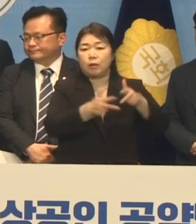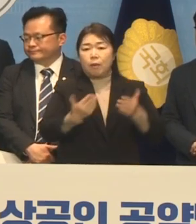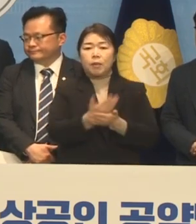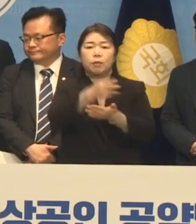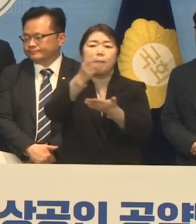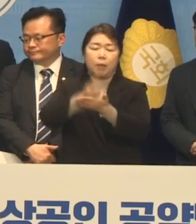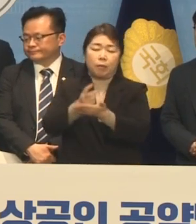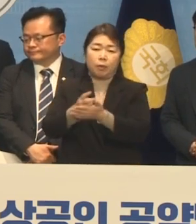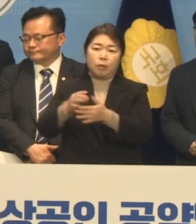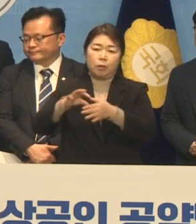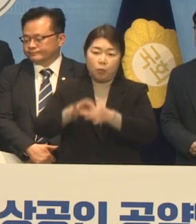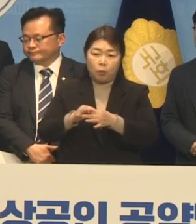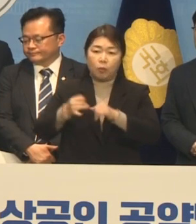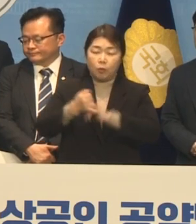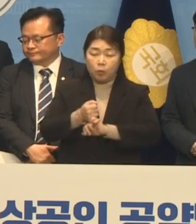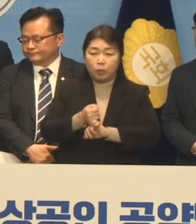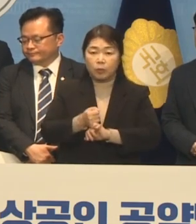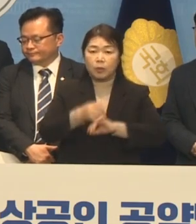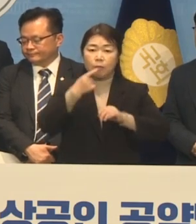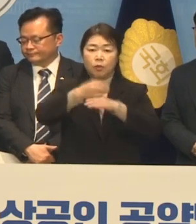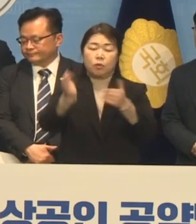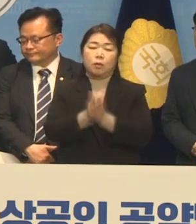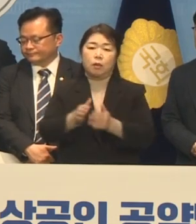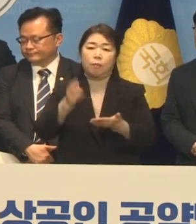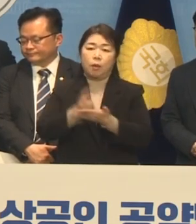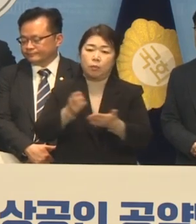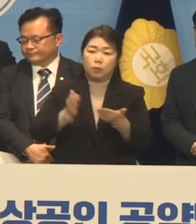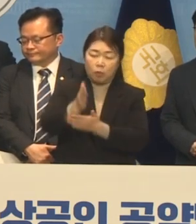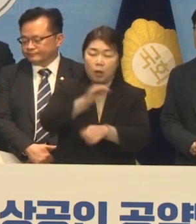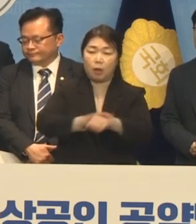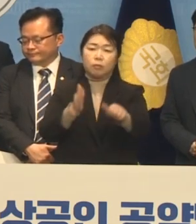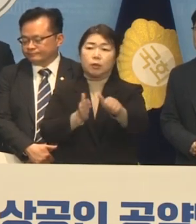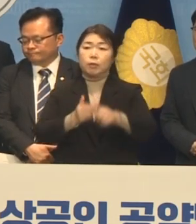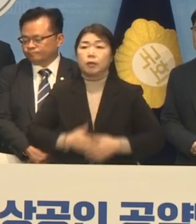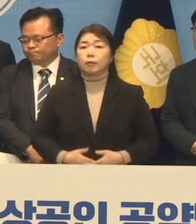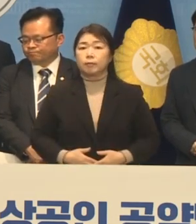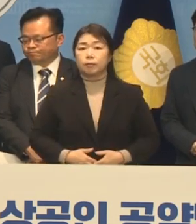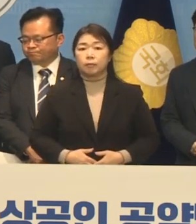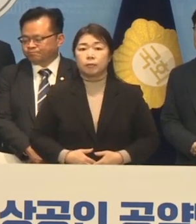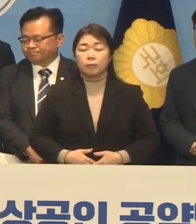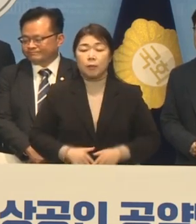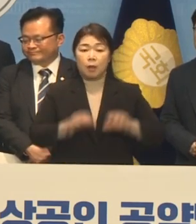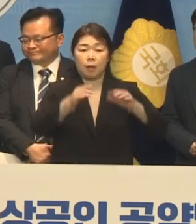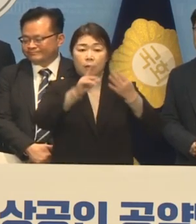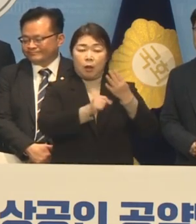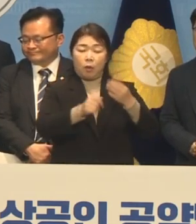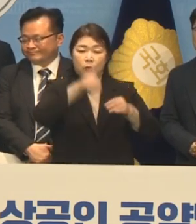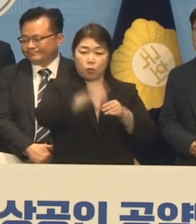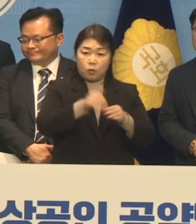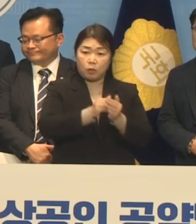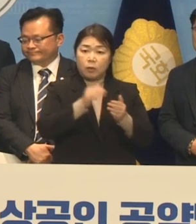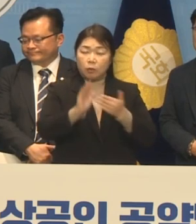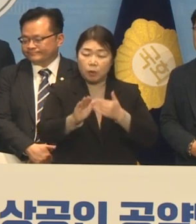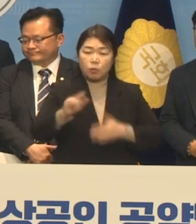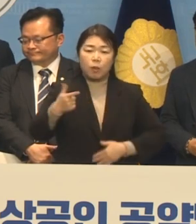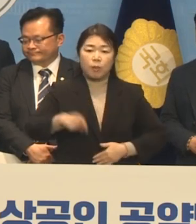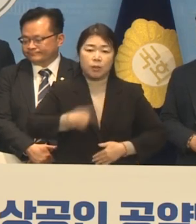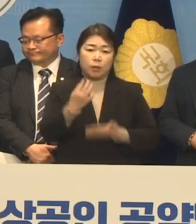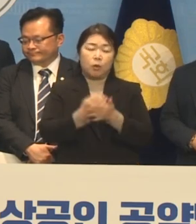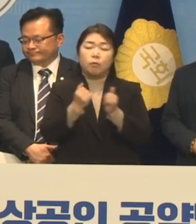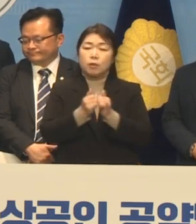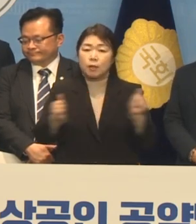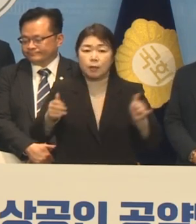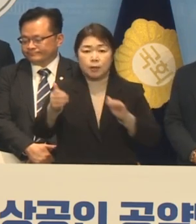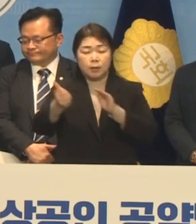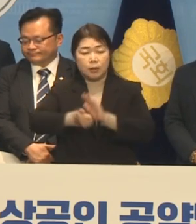의지로 실현해 주기를 기대합니다. 4월 총선 이후에는 우리 600만 자영업자들이 그나마 희망을 열 수 있는